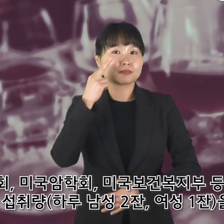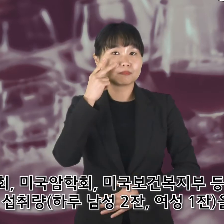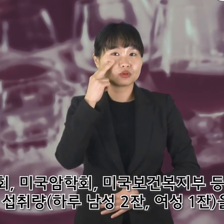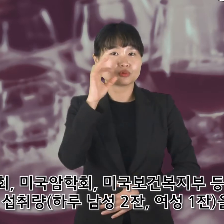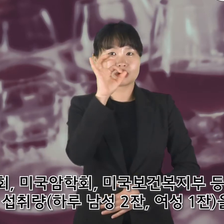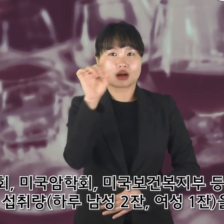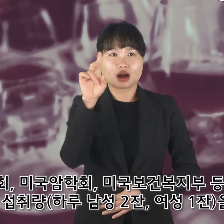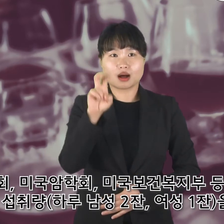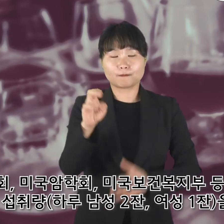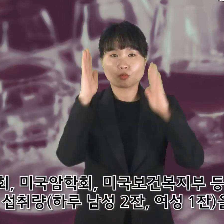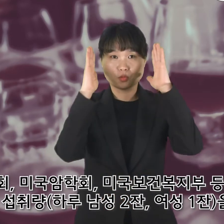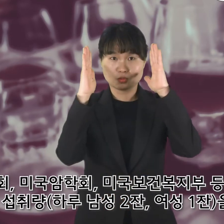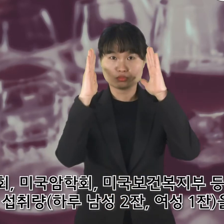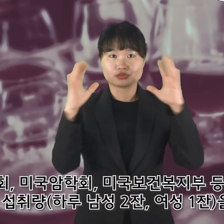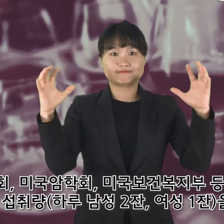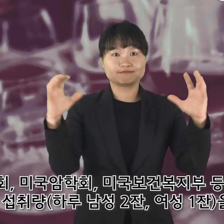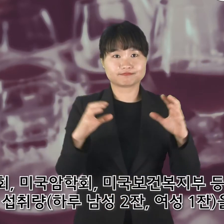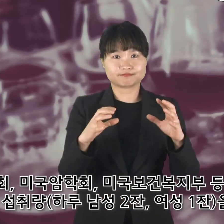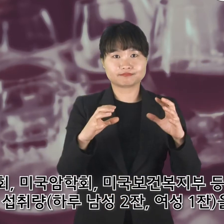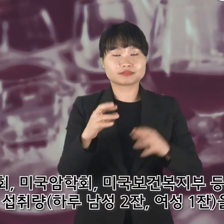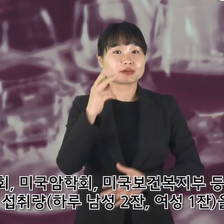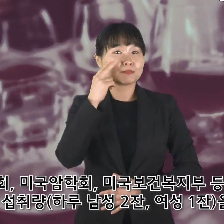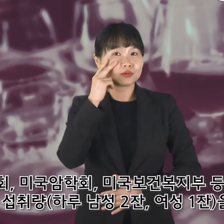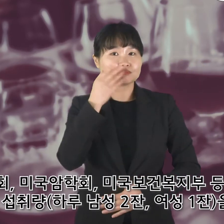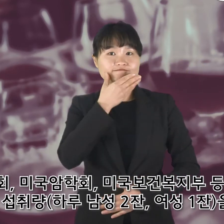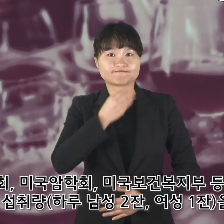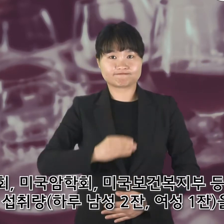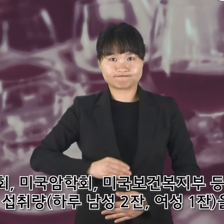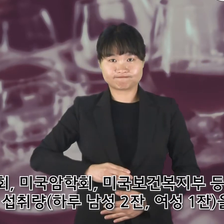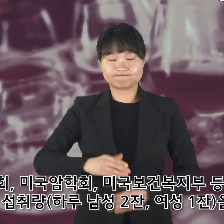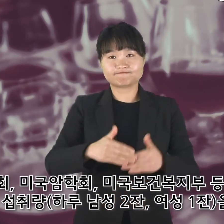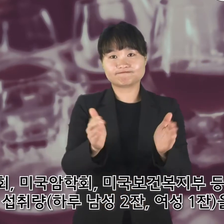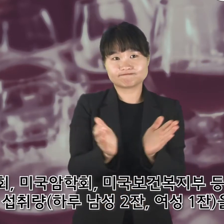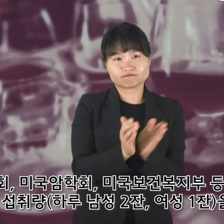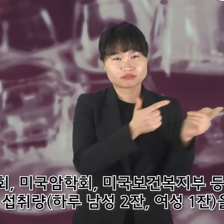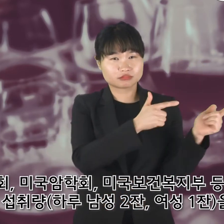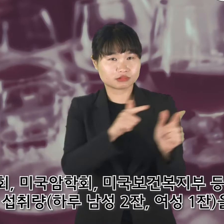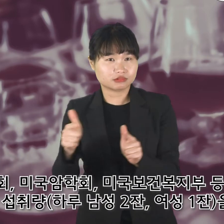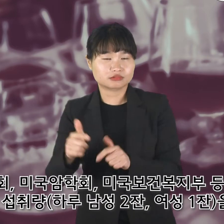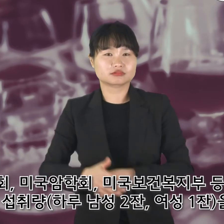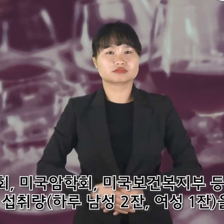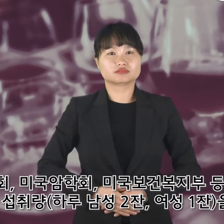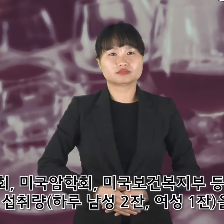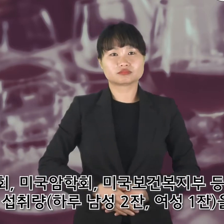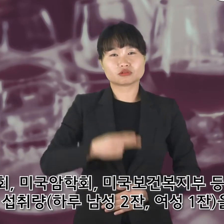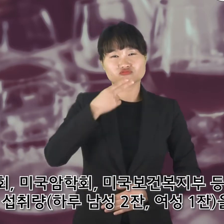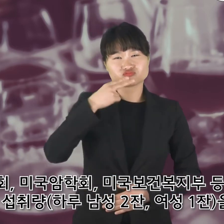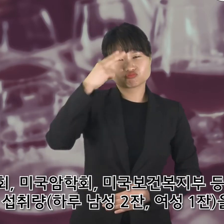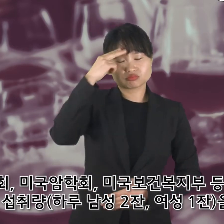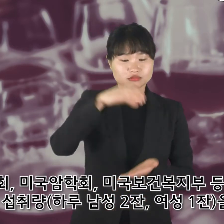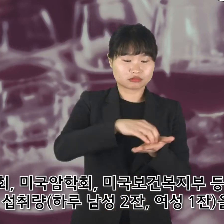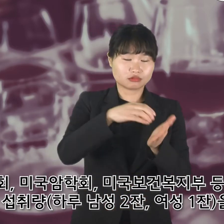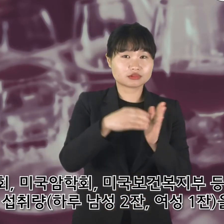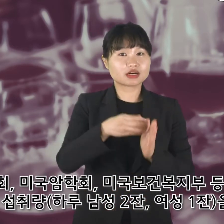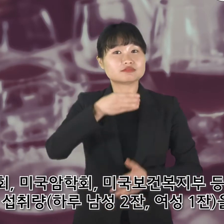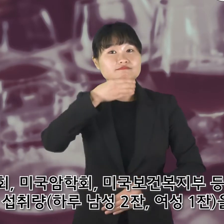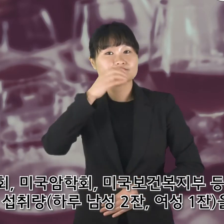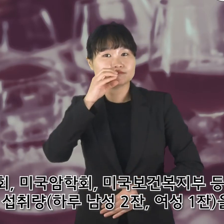미국 심장협회, 미국 암학회, 미국 보건복지부 등이 제시한 적정 알코올